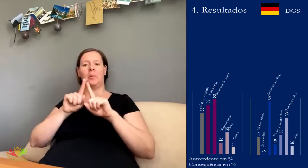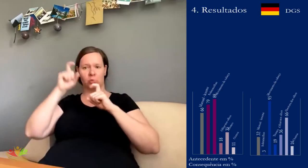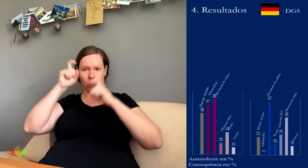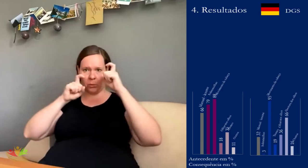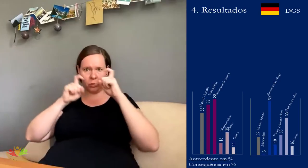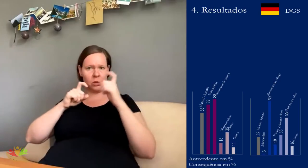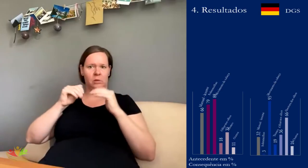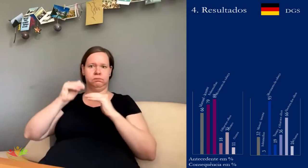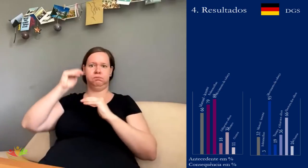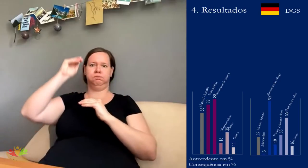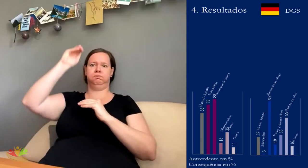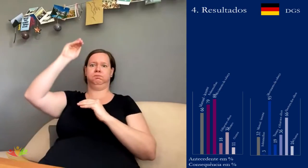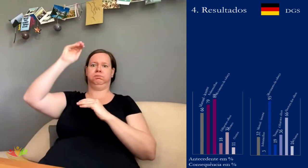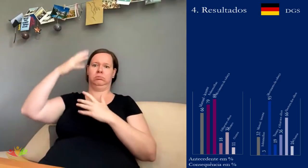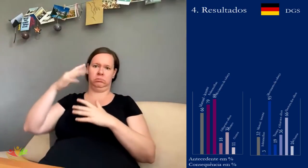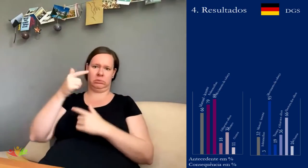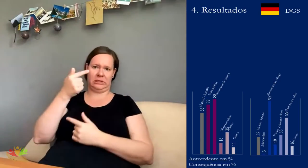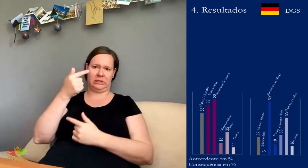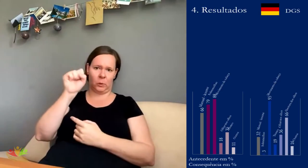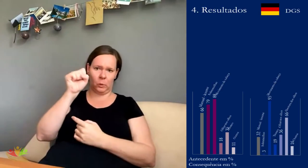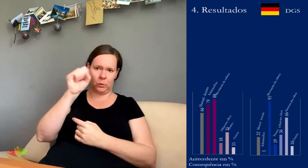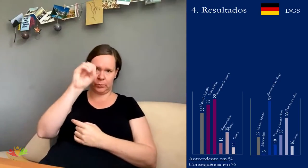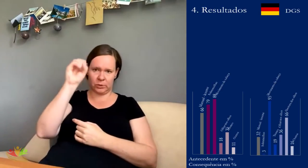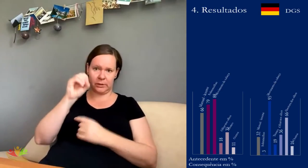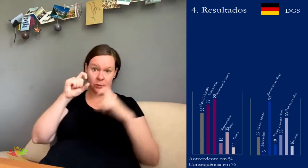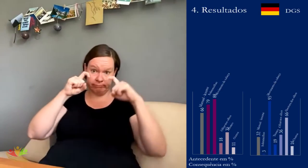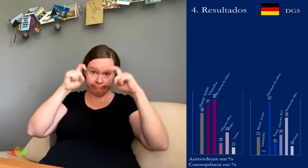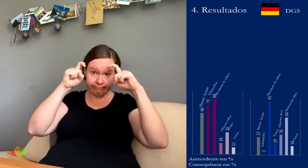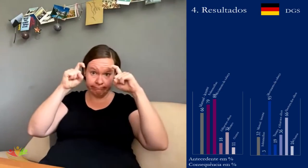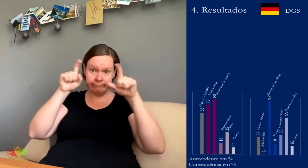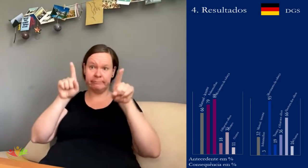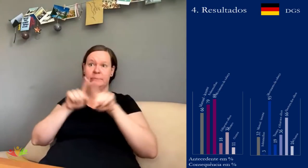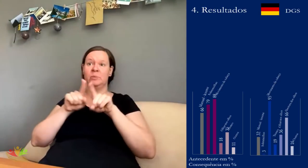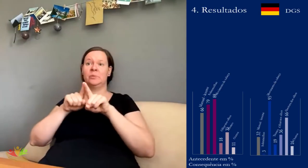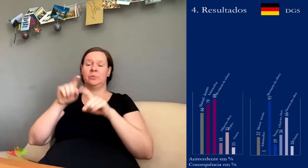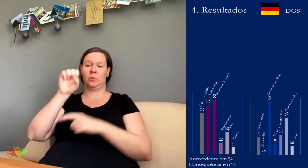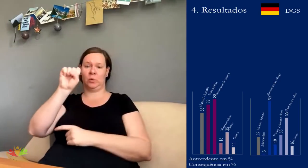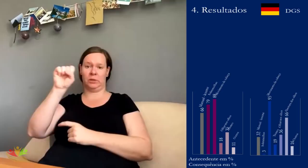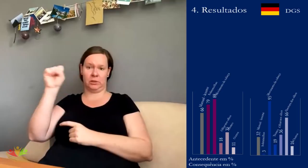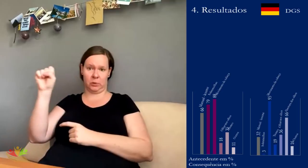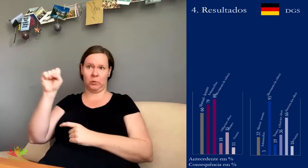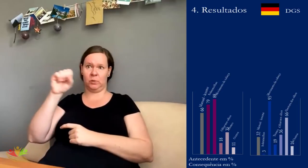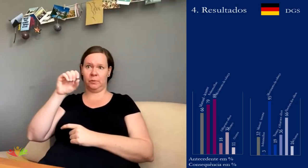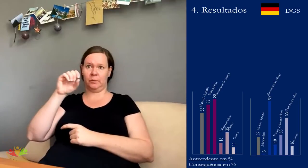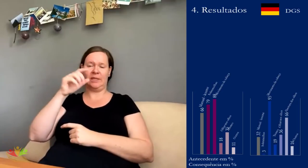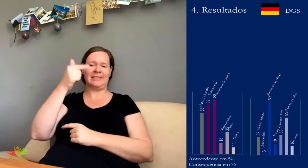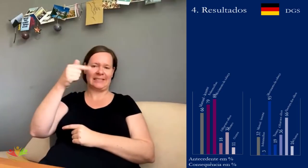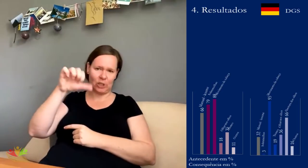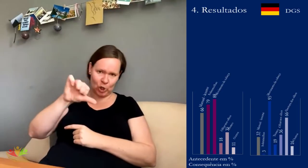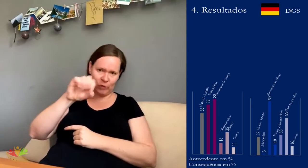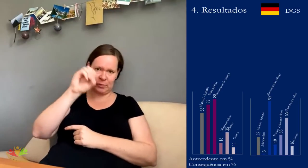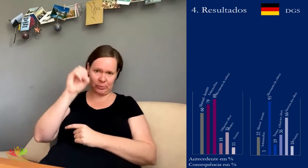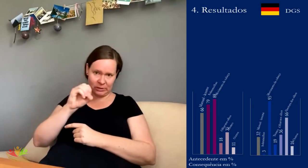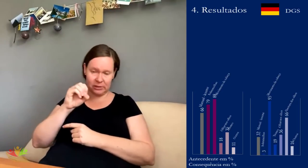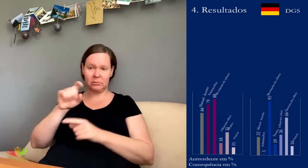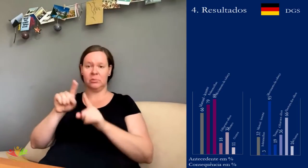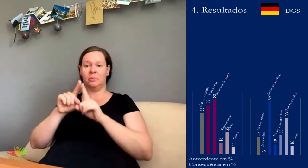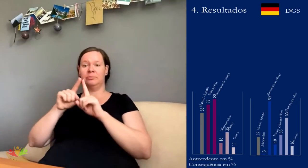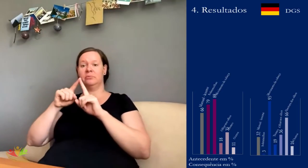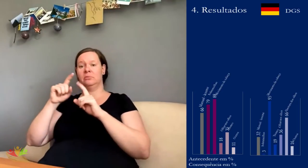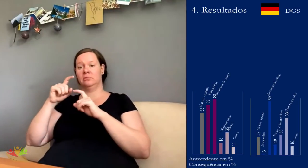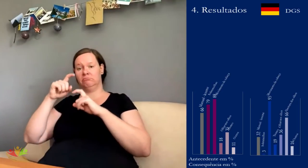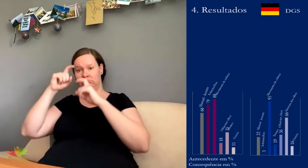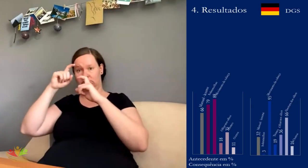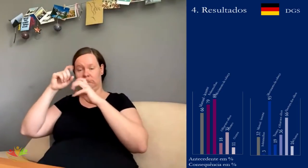esse, o si, sendo utilizado, tem outros sinais também. As marcas não manuais também aparecem, o uso é